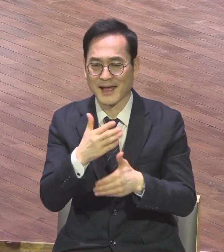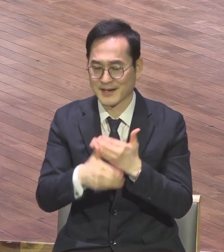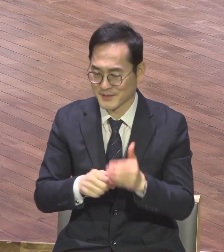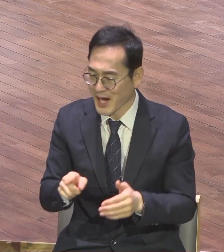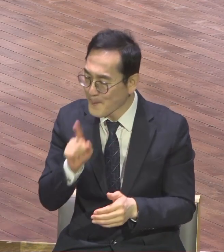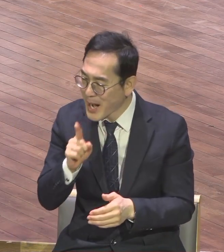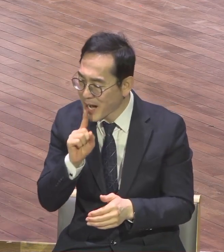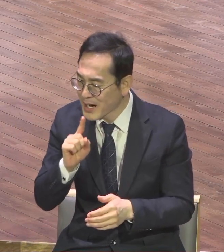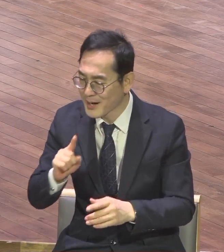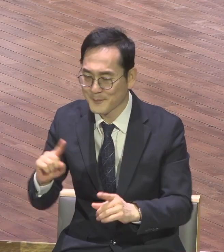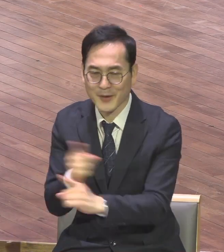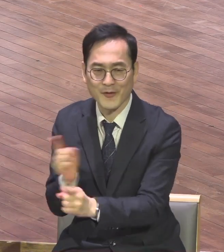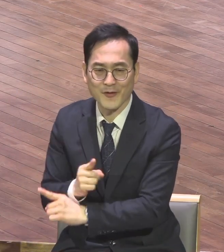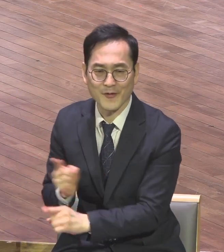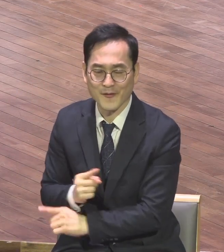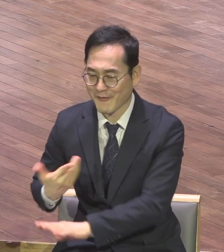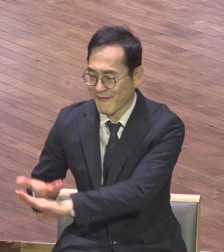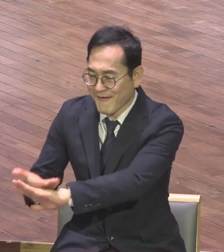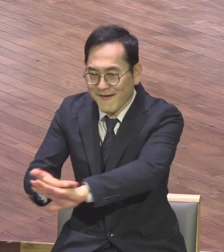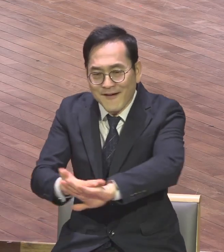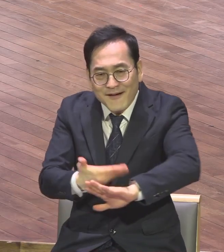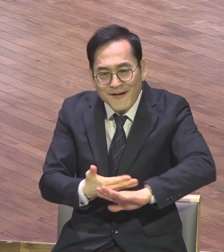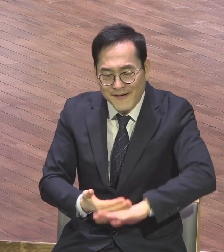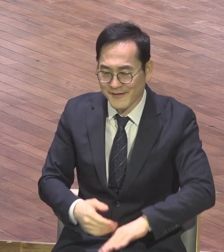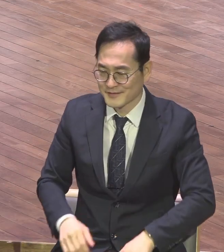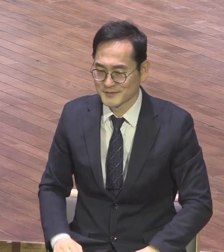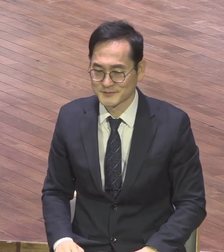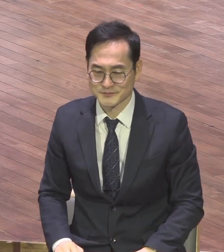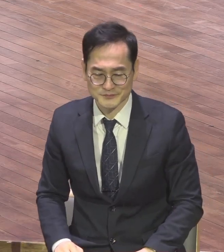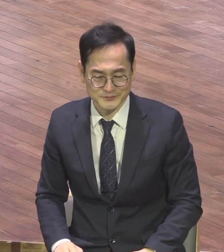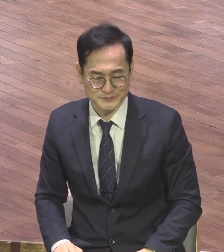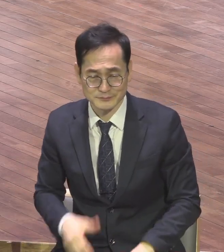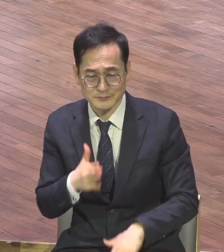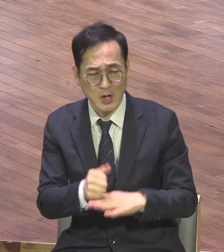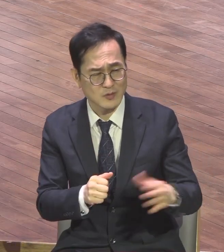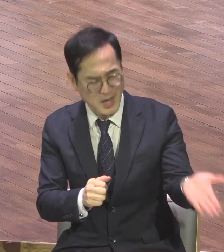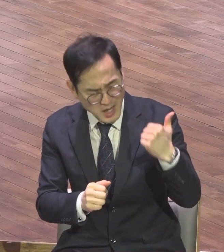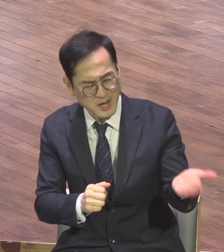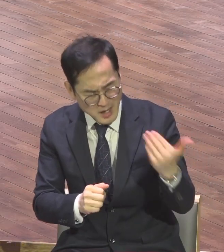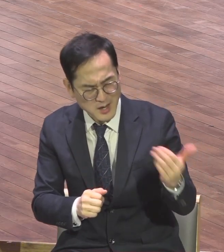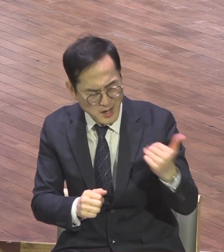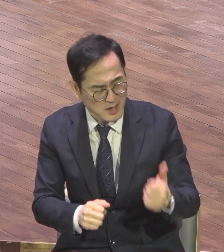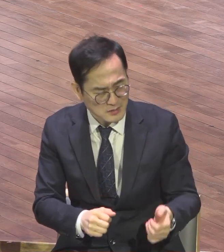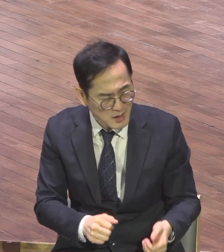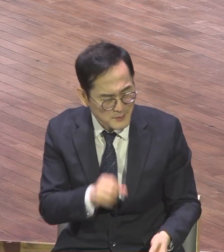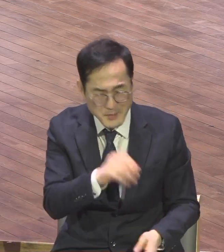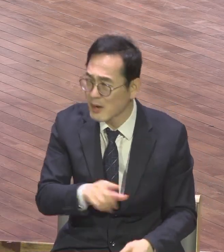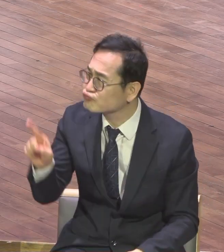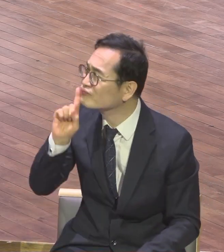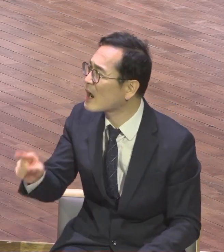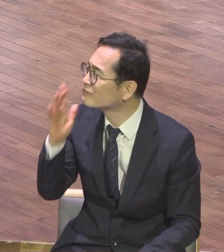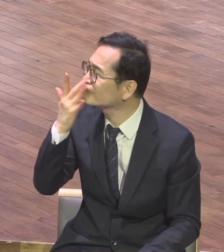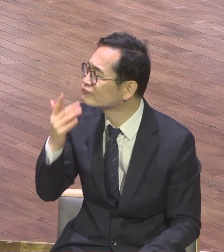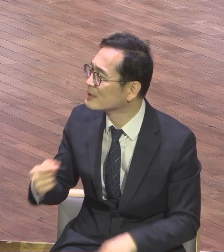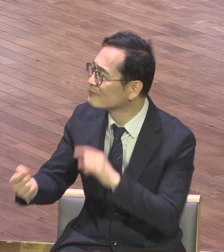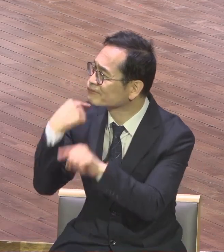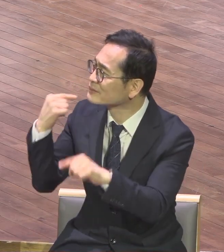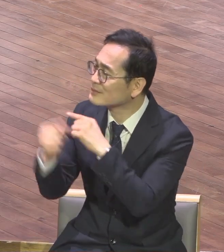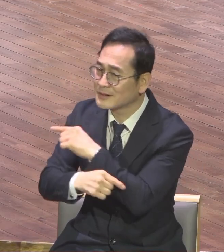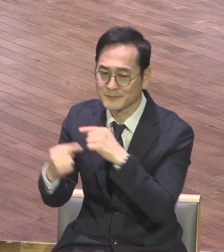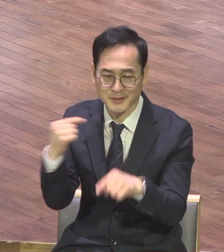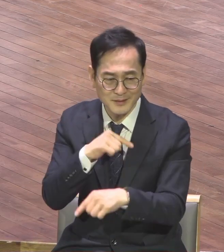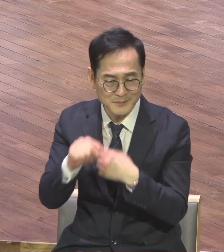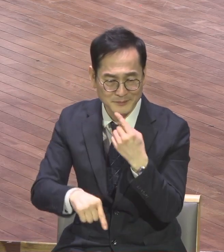언어를 만들어버렸어요. 싹 다 언어가 다 틀리니까 공사가 안 되는 거예요. 공사가 대화가 돼야 공사가 되지.